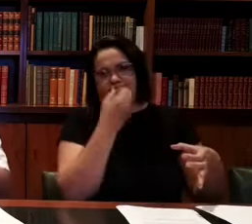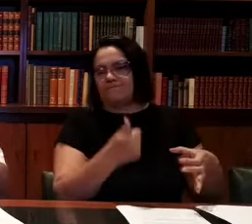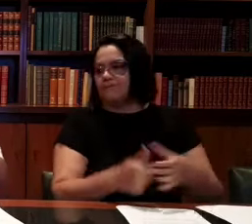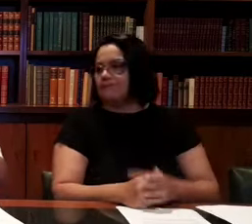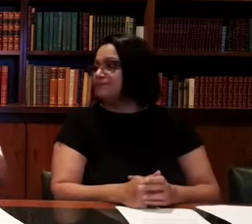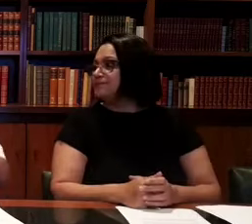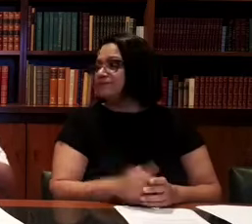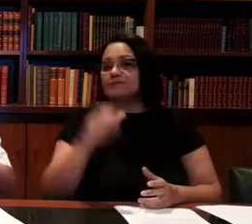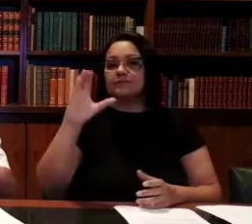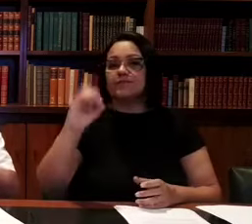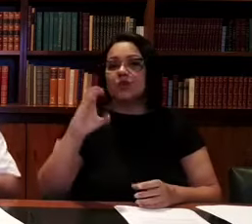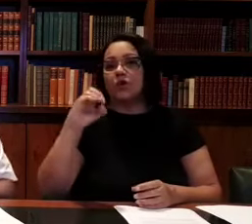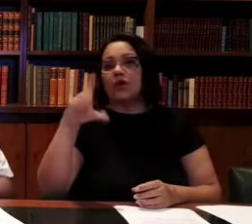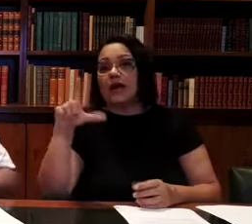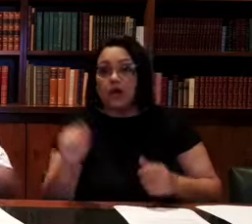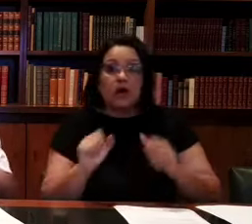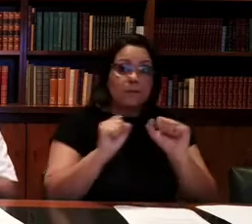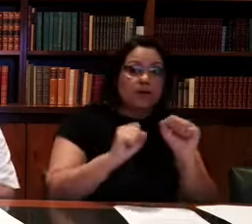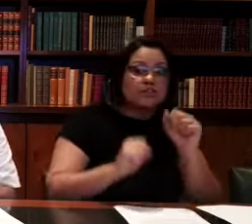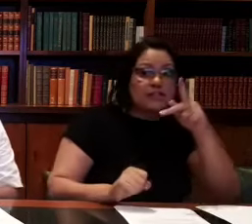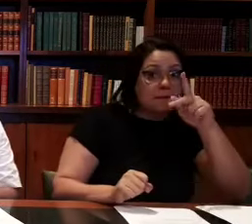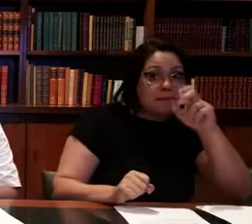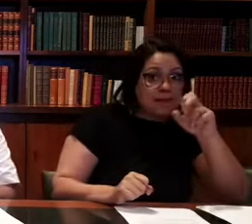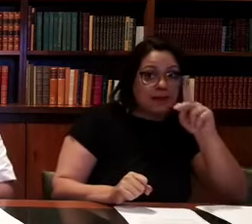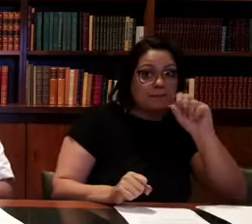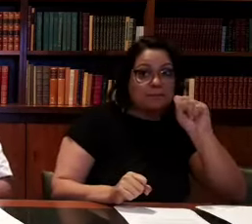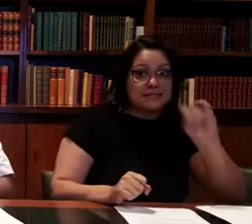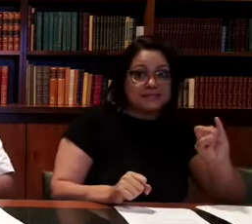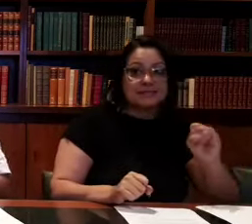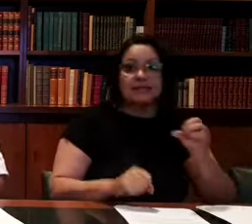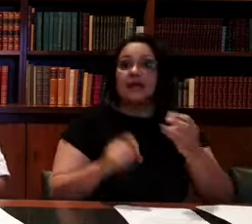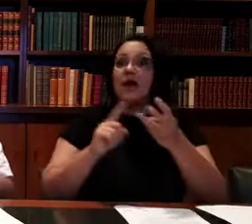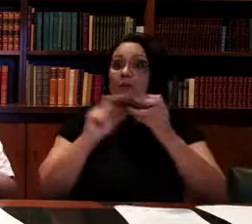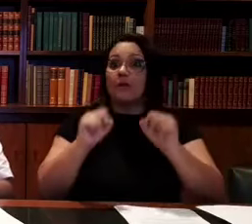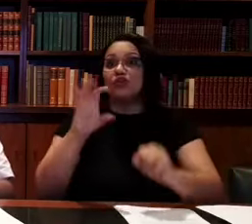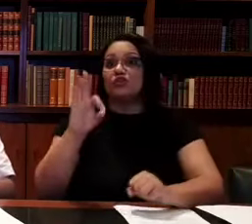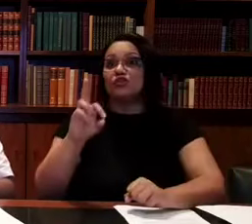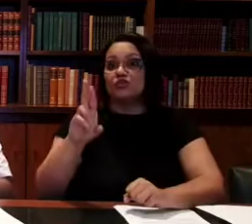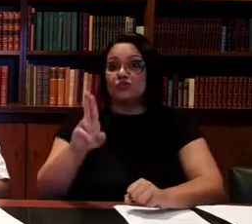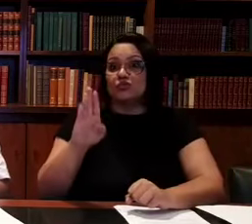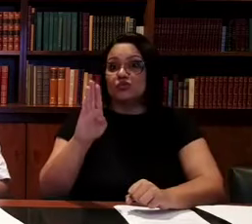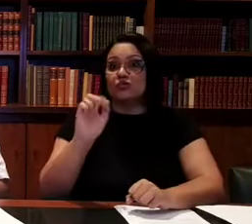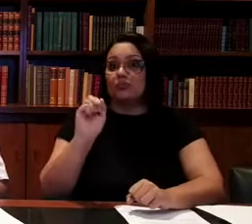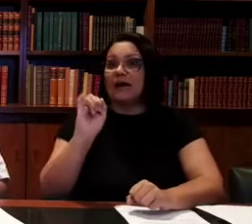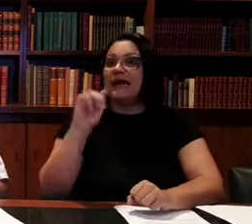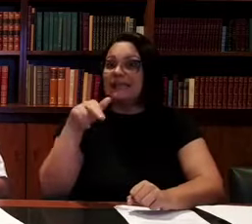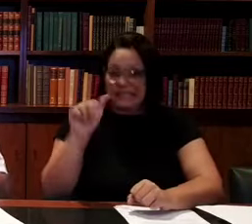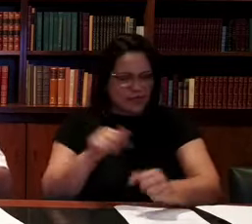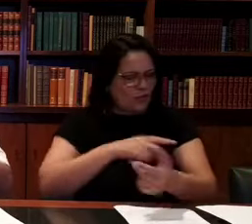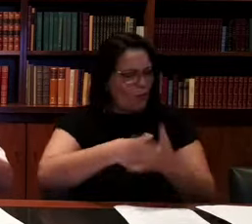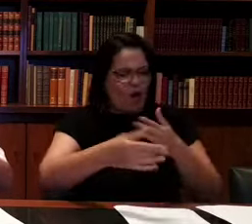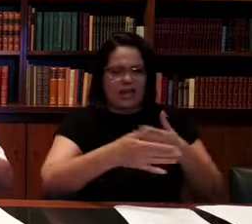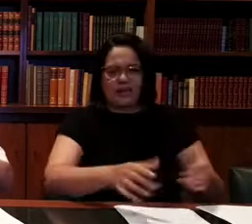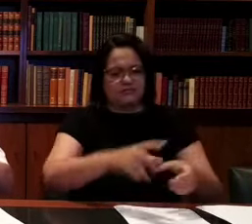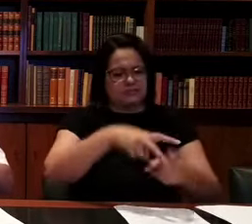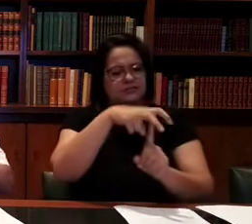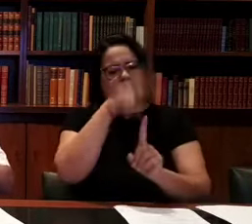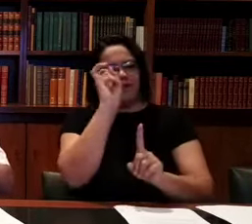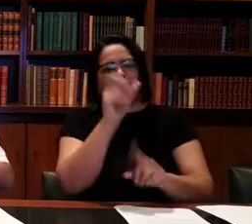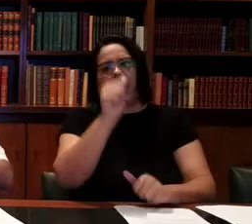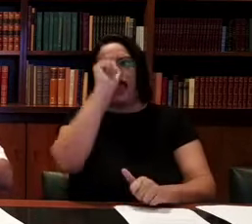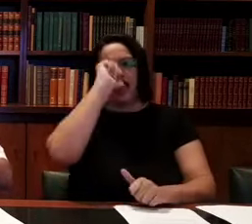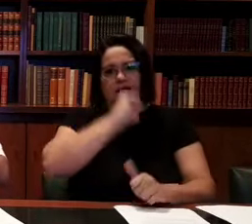coca-cola podia ser Pepsi apertar atenção mas também coca-cola podia ser uma Tubaína também bem lembrado relembrado aí